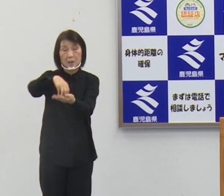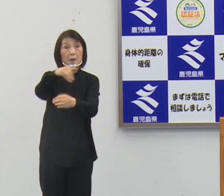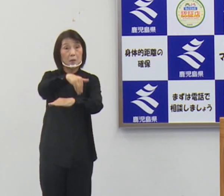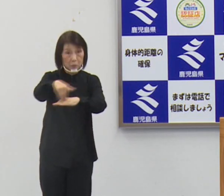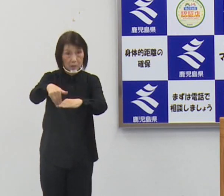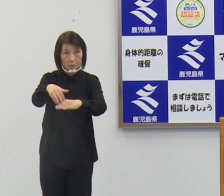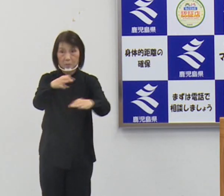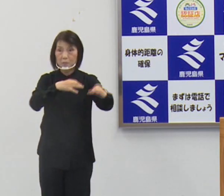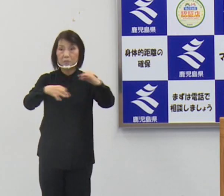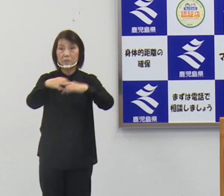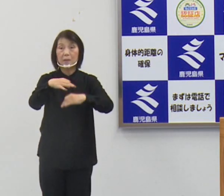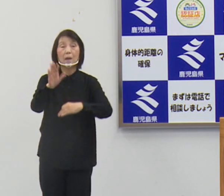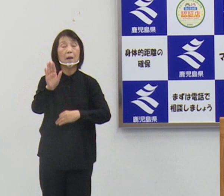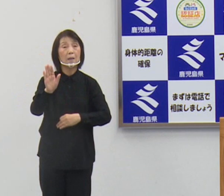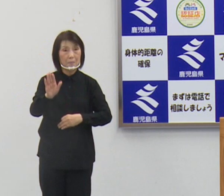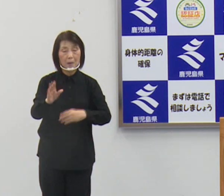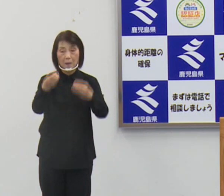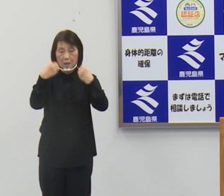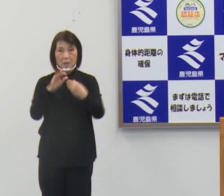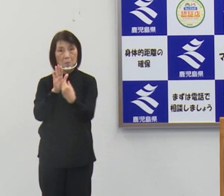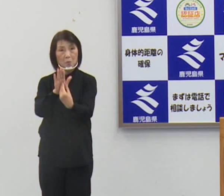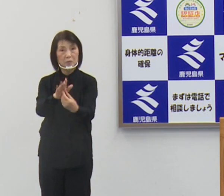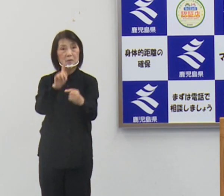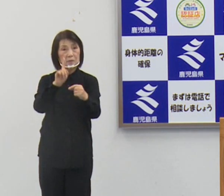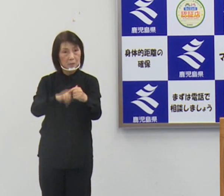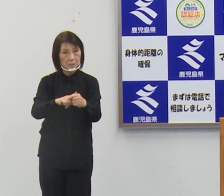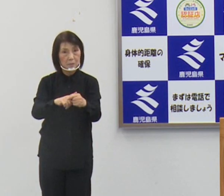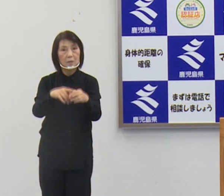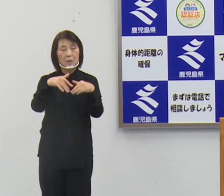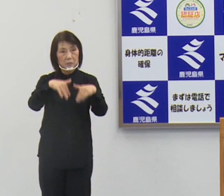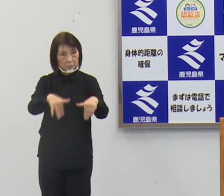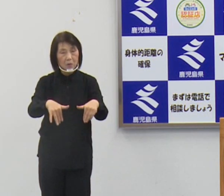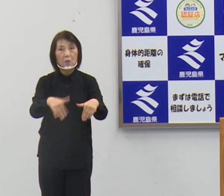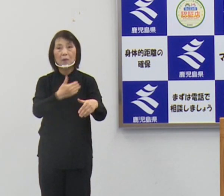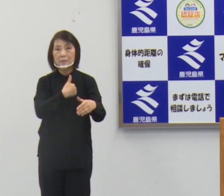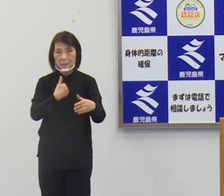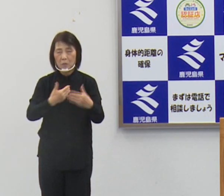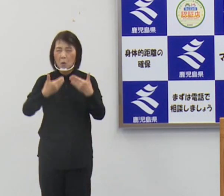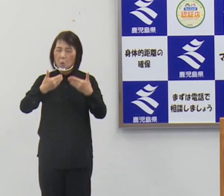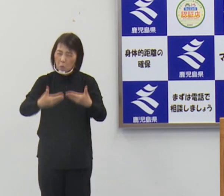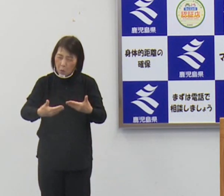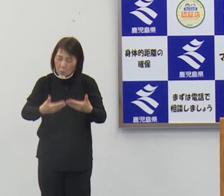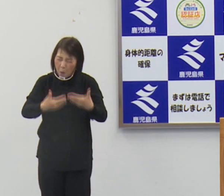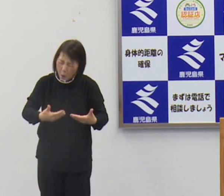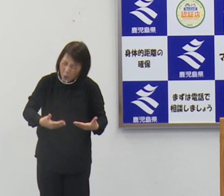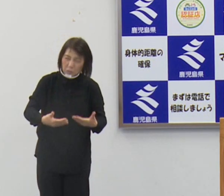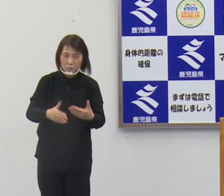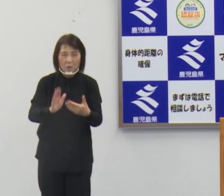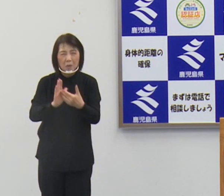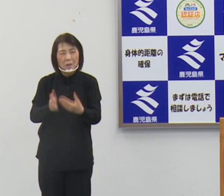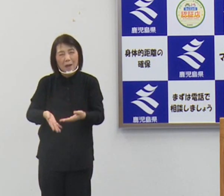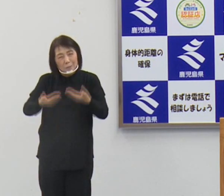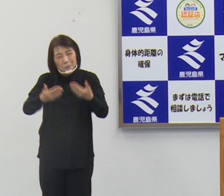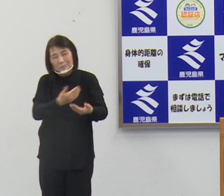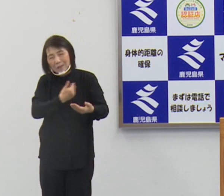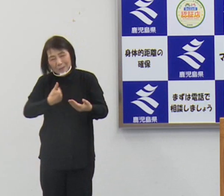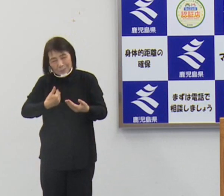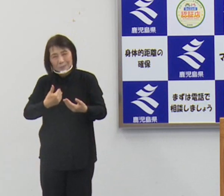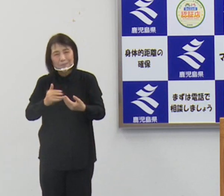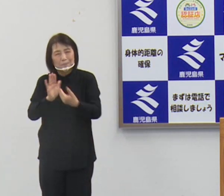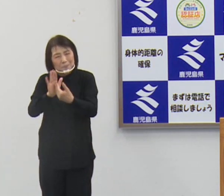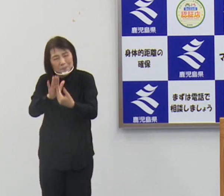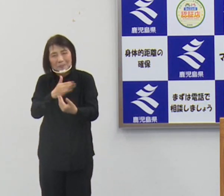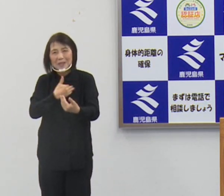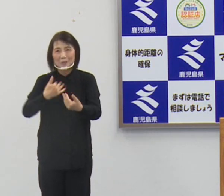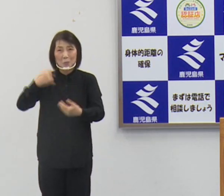を運営することで感染早期の基礎疾患を有する方などの重症化リスクを軽減するとともに医療機関の負担